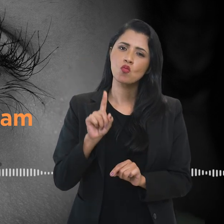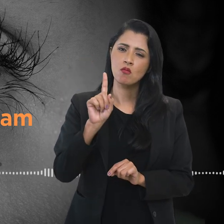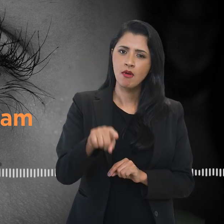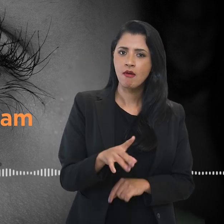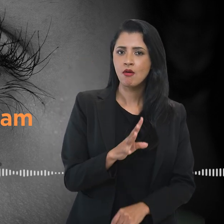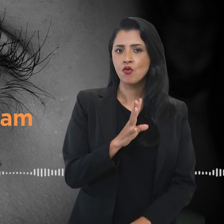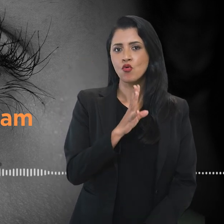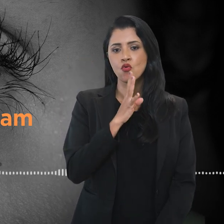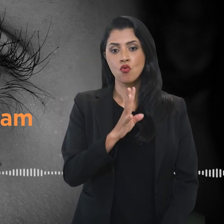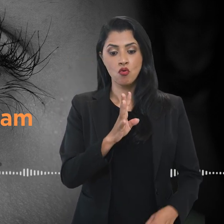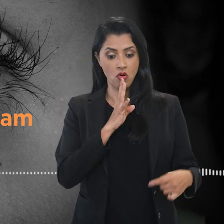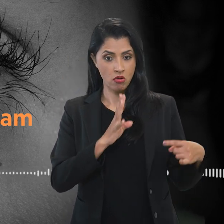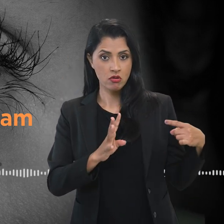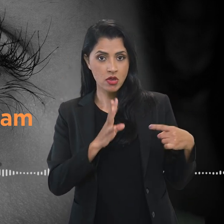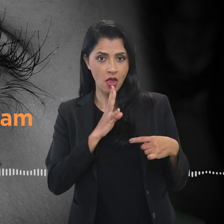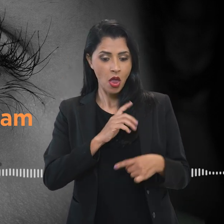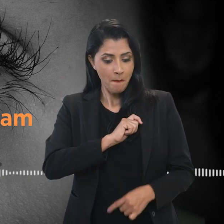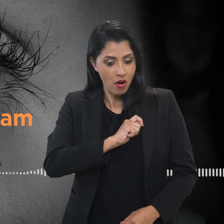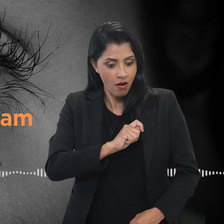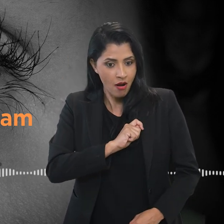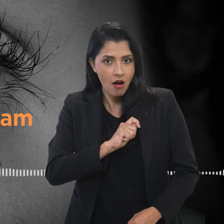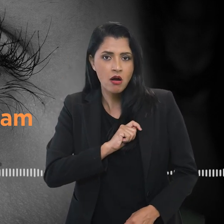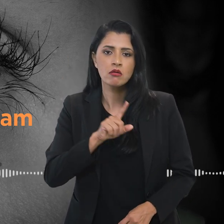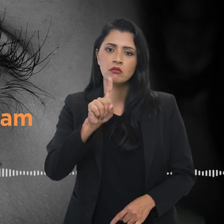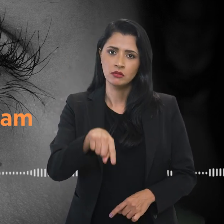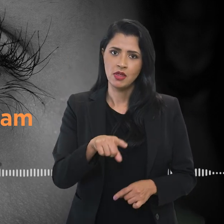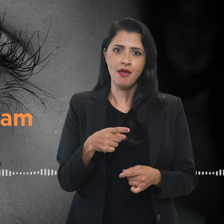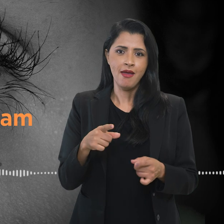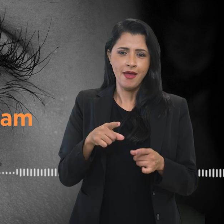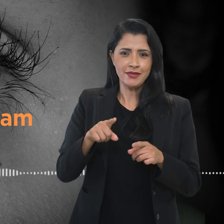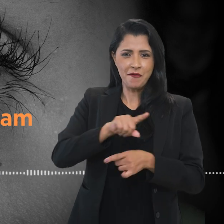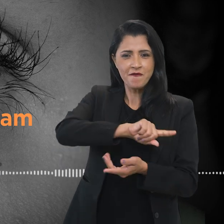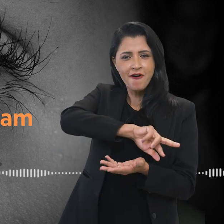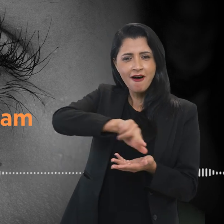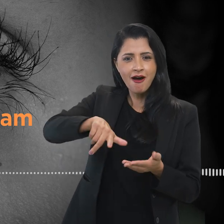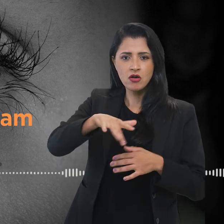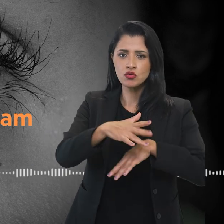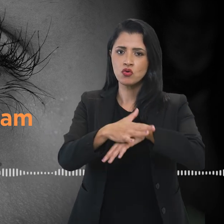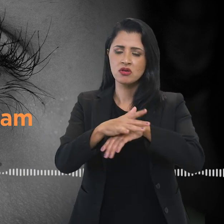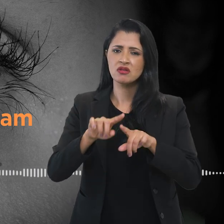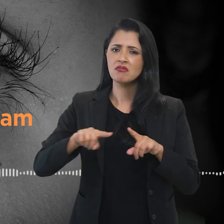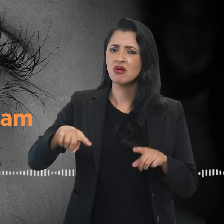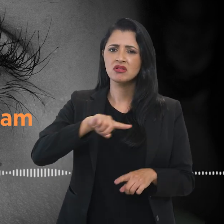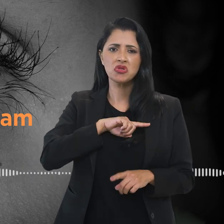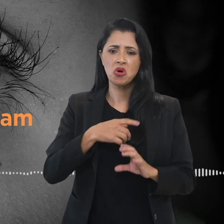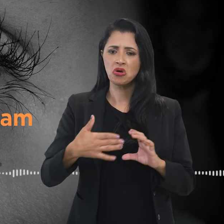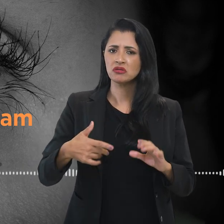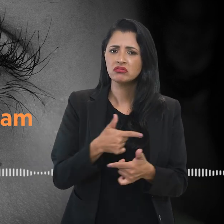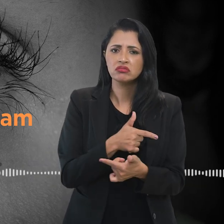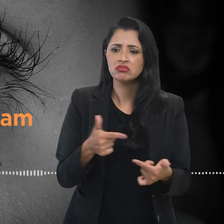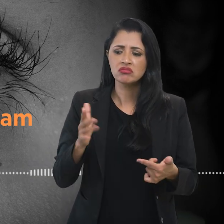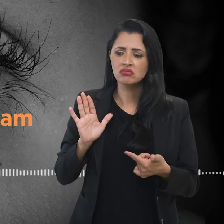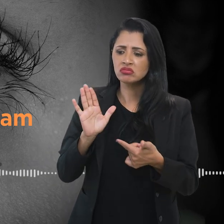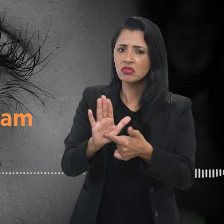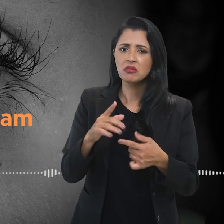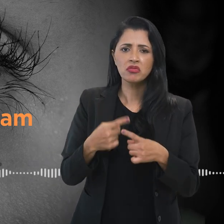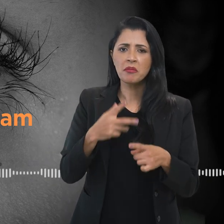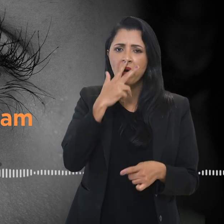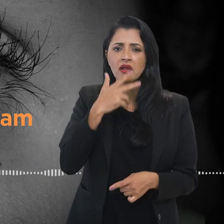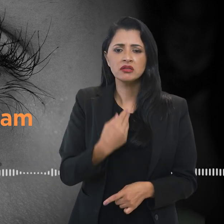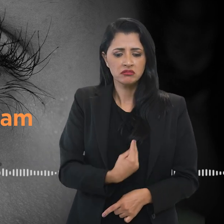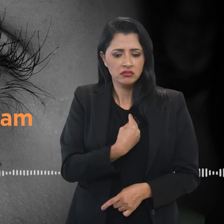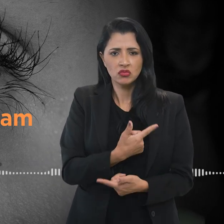de conhecer. O pulso ainda pulsa desse monte de doenças, mas o nosso não pulsa, porque a gente não